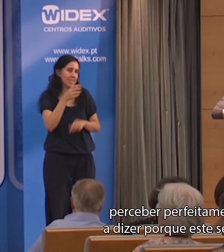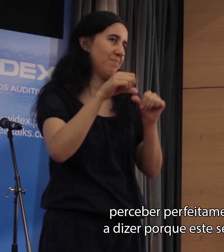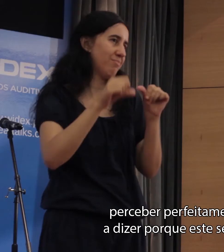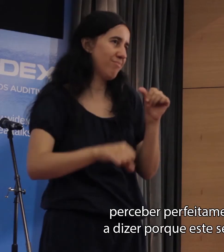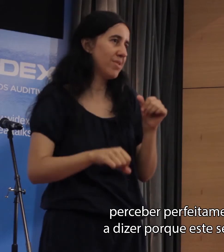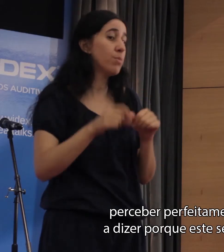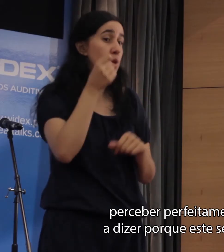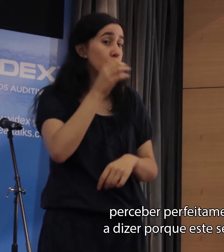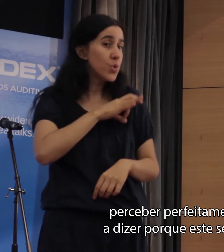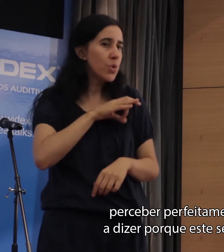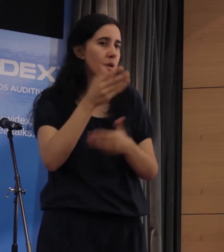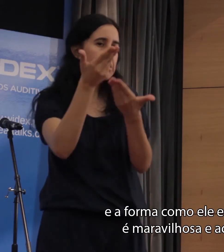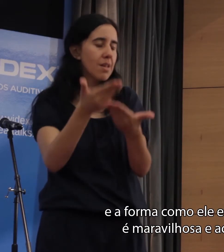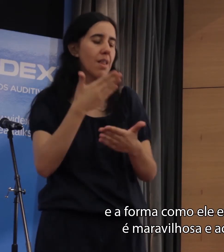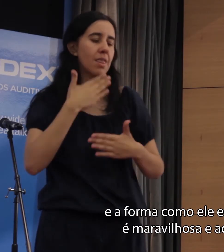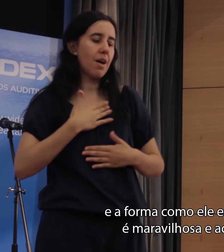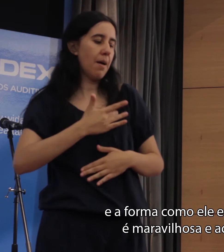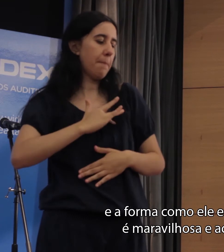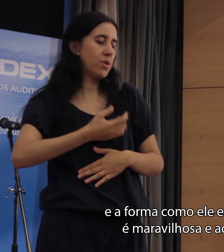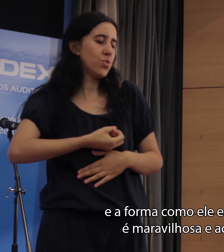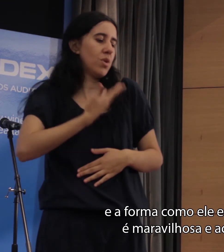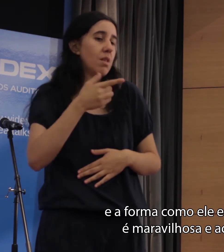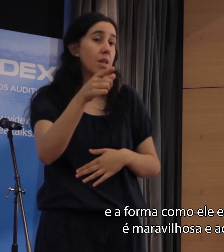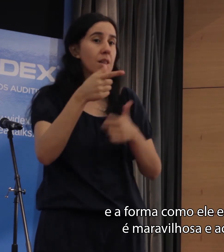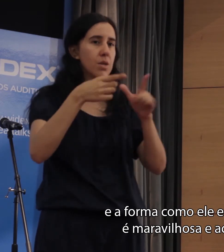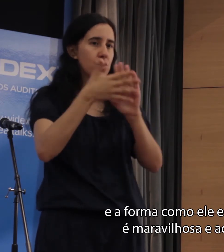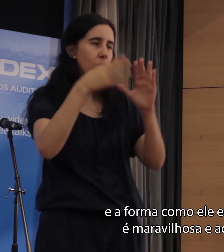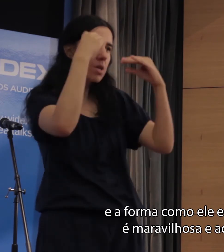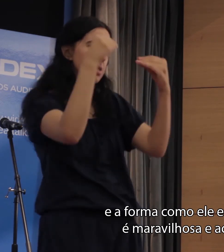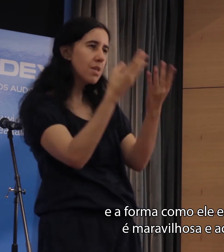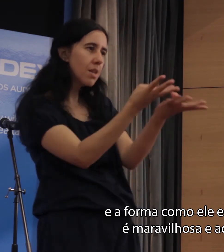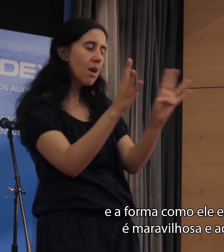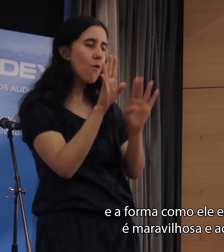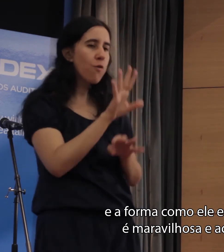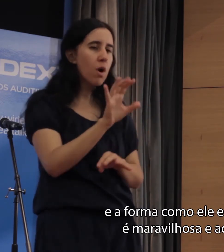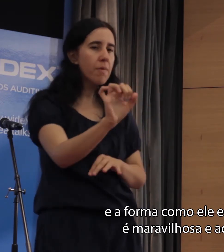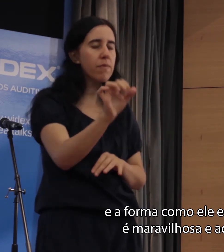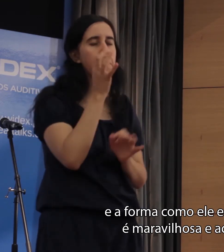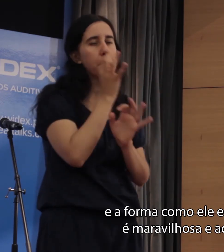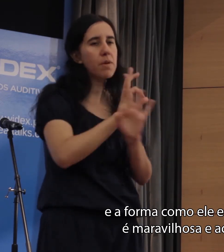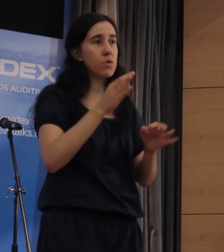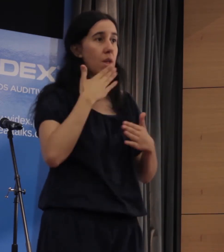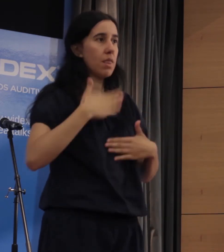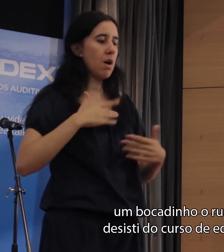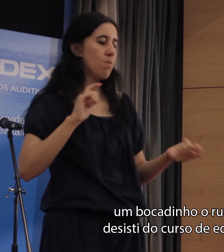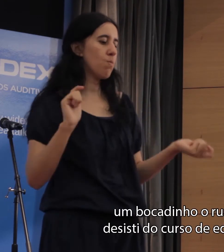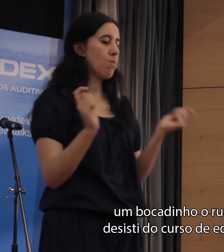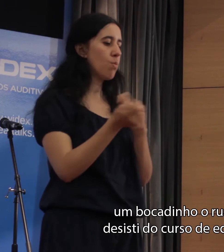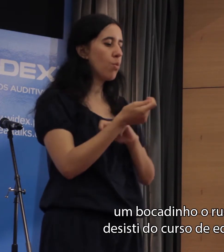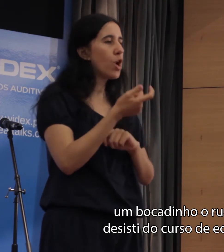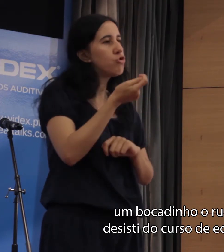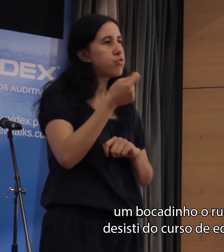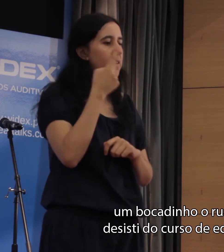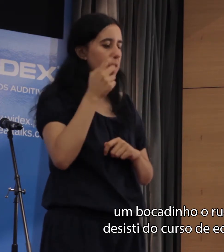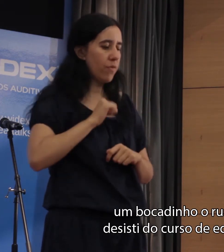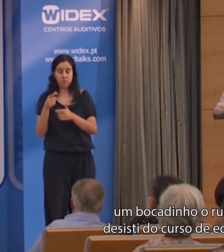dizer, porque este senhor é apaixonante e a forma como ele ensina a língua gestual é maravilhosa e acabou por mudar um bocadinho o